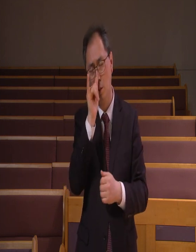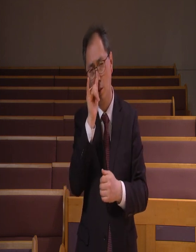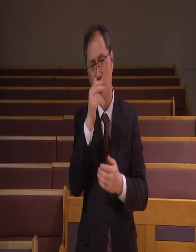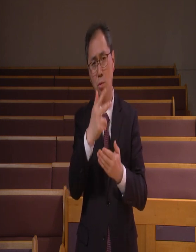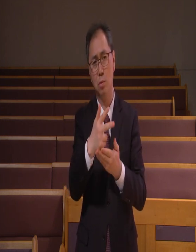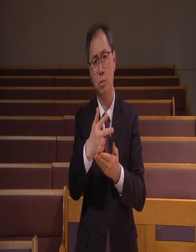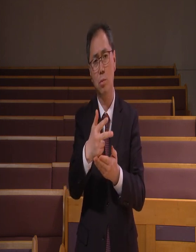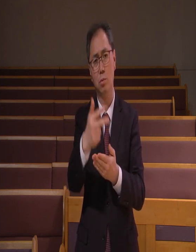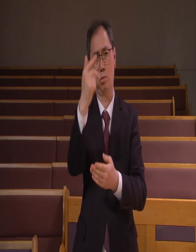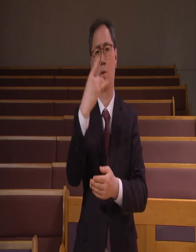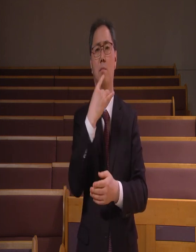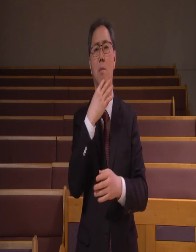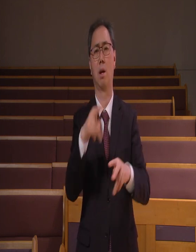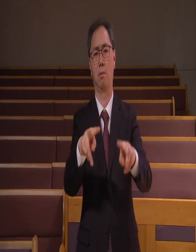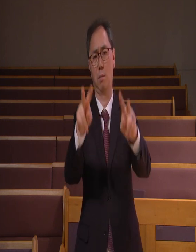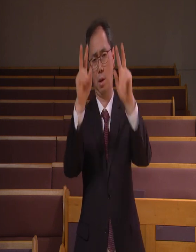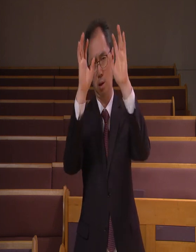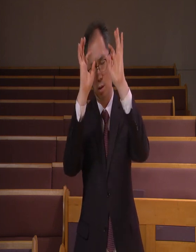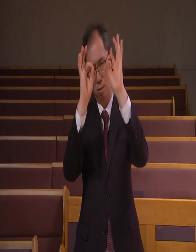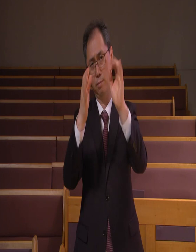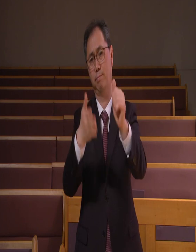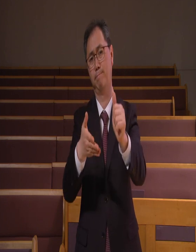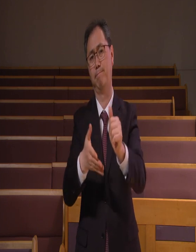서 있는 우리 주님 바라봅시다.